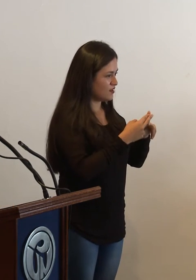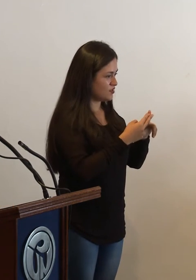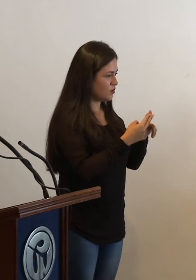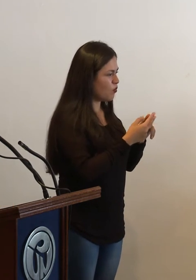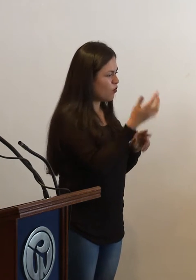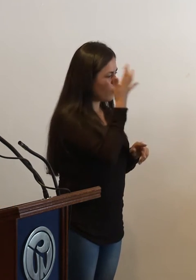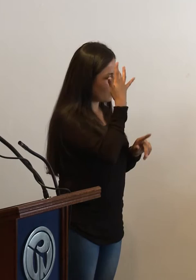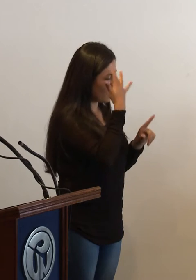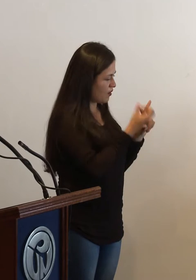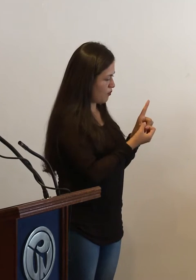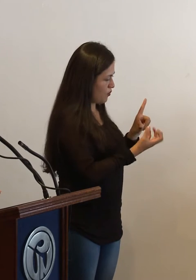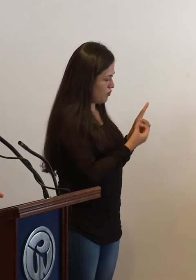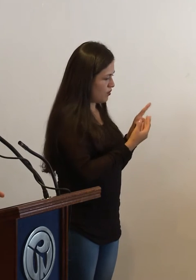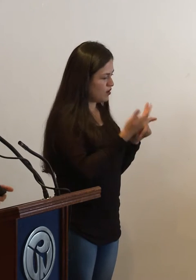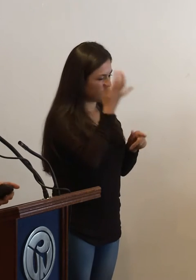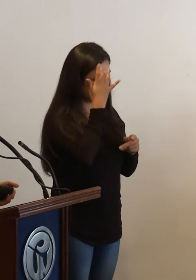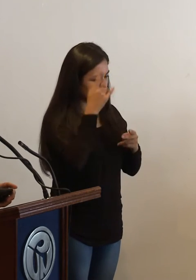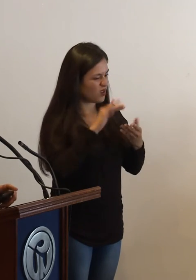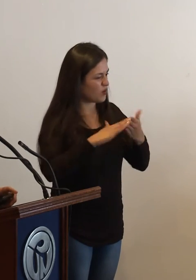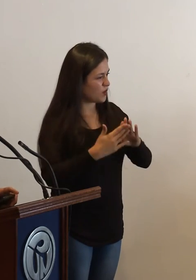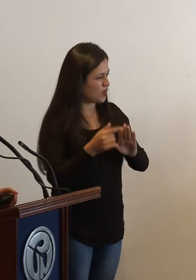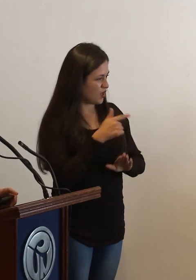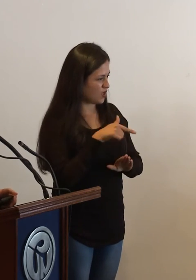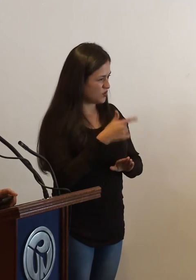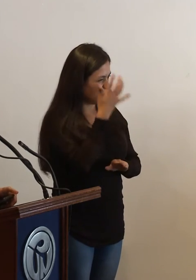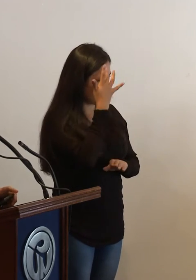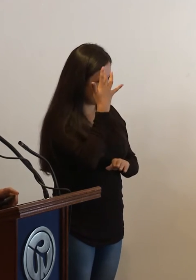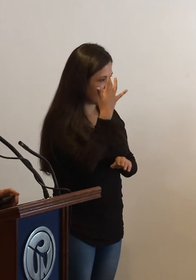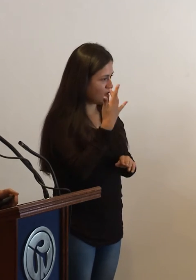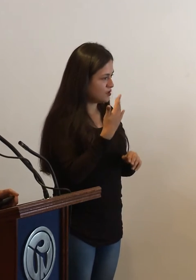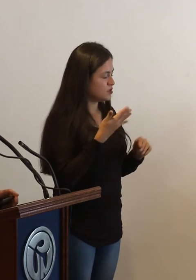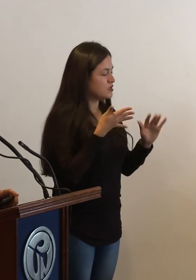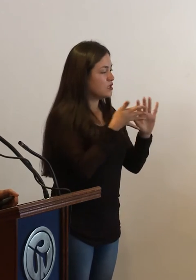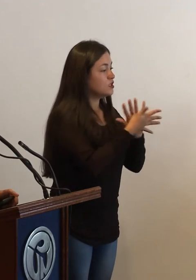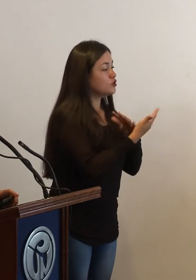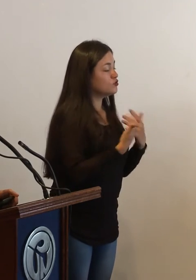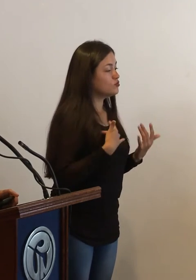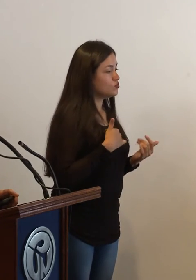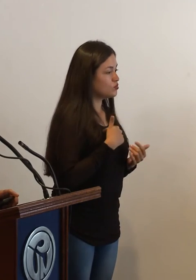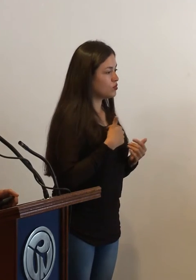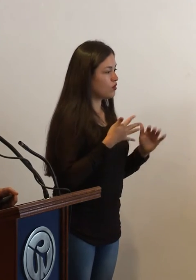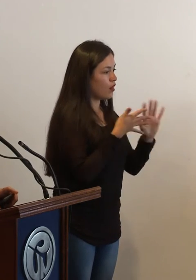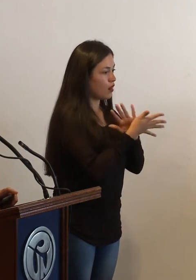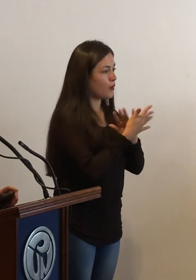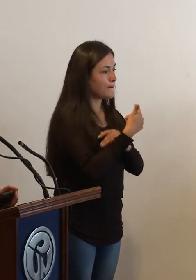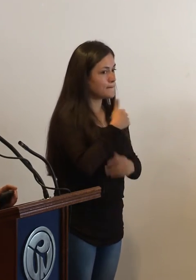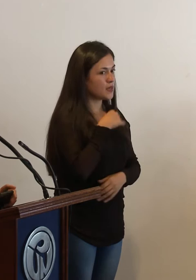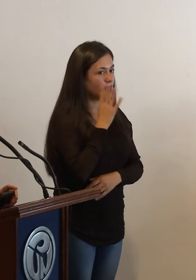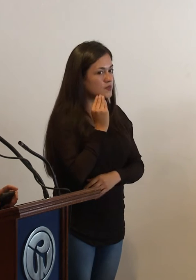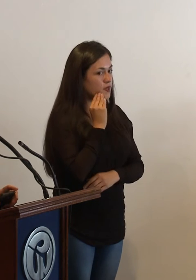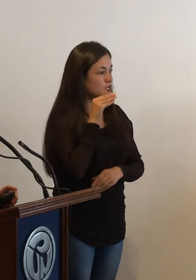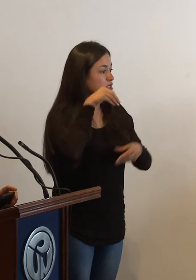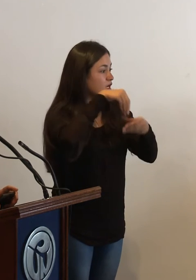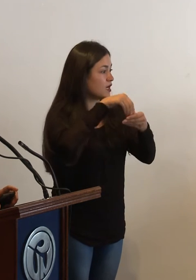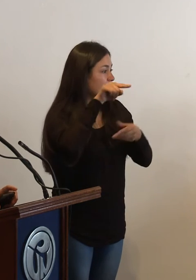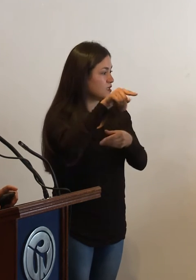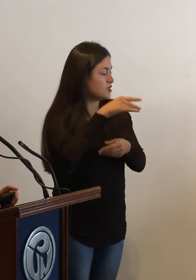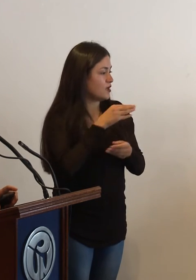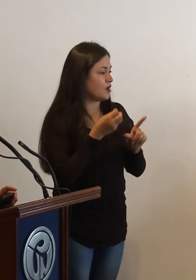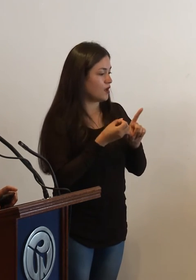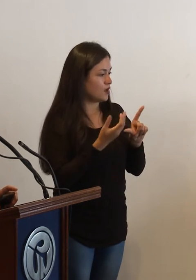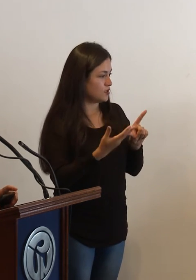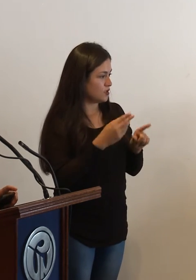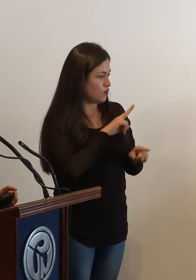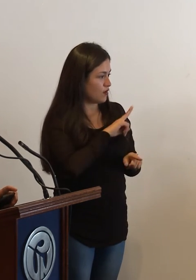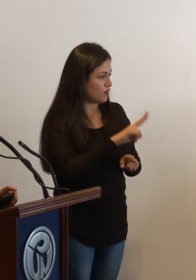educación popular y educación comunitaria. Pues todo esto para decirles que voy a hablar a partir de la experiencia que tenemos en el Grupo de Educación Popular